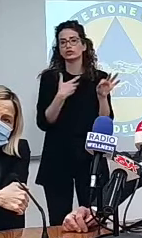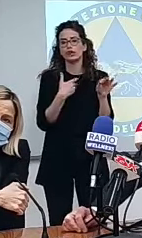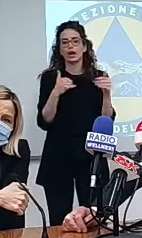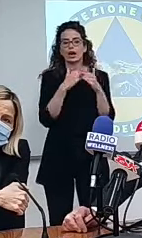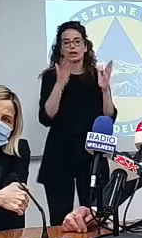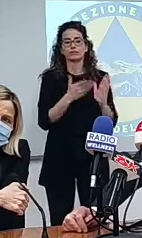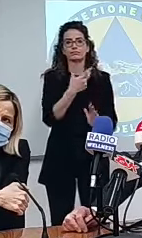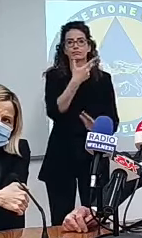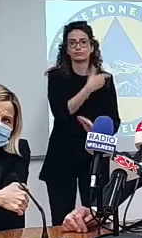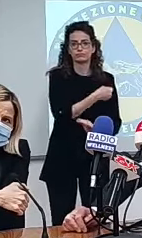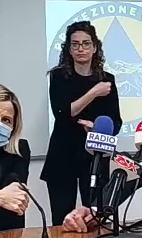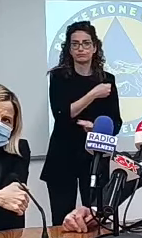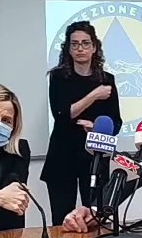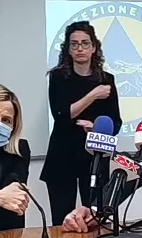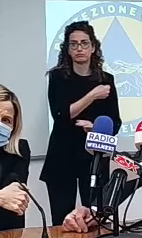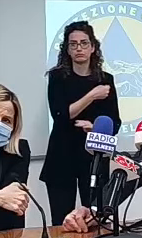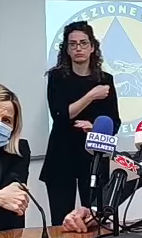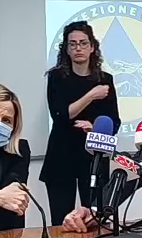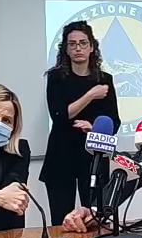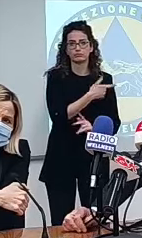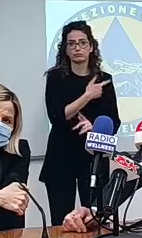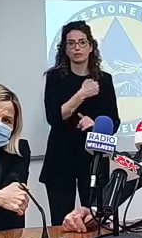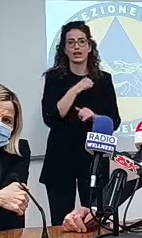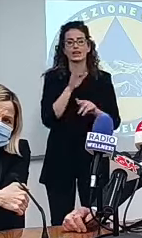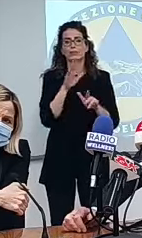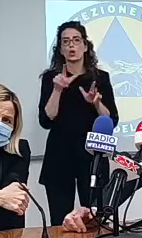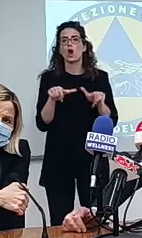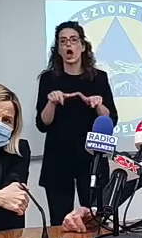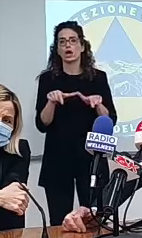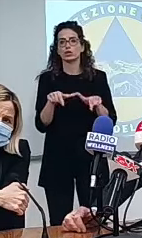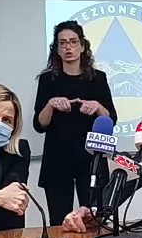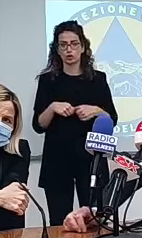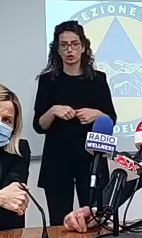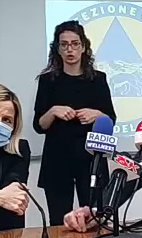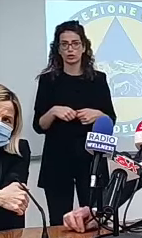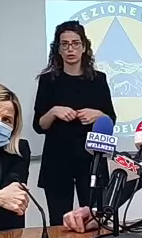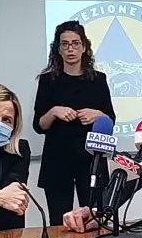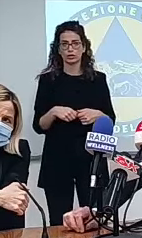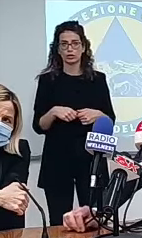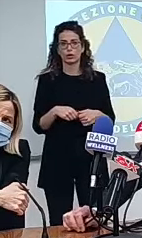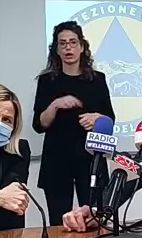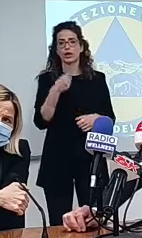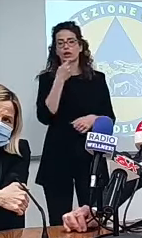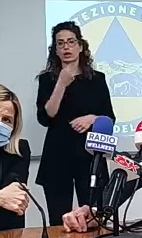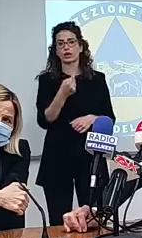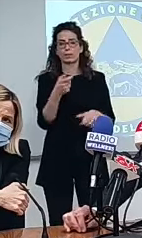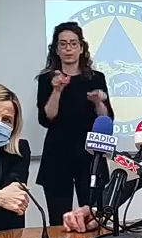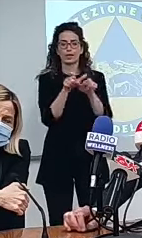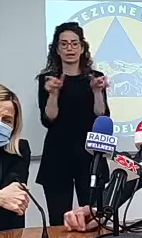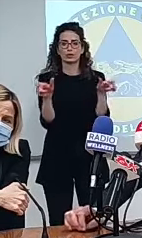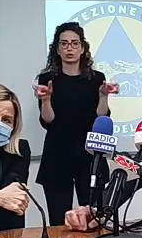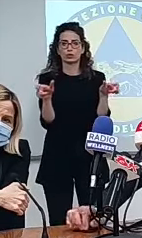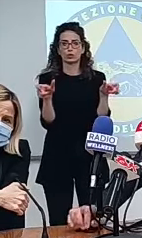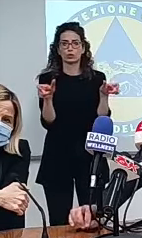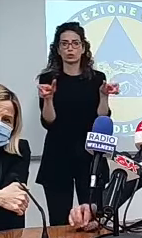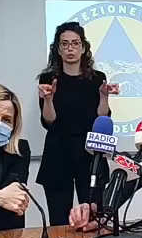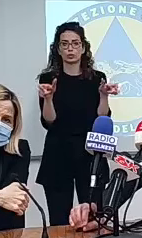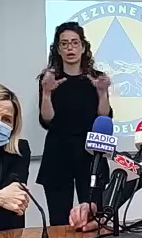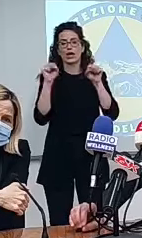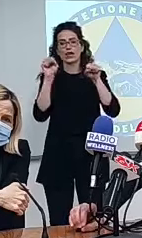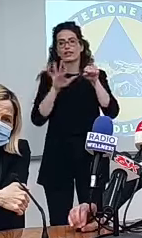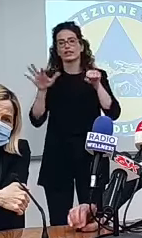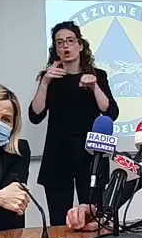vaccinazione. A me risulta che il Lazio, ad esempio, abbia dato a persone venete o anche di